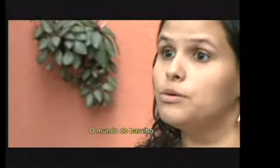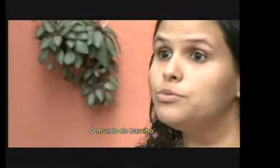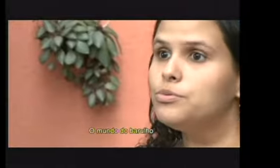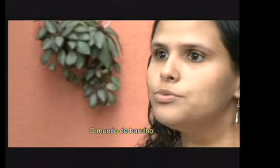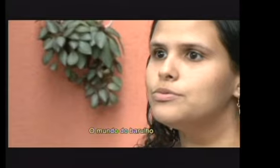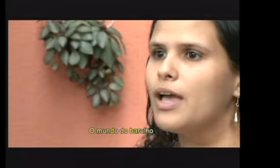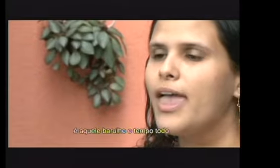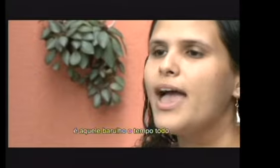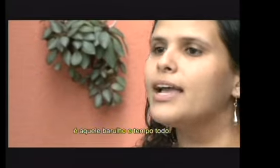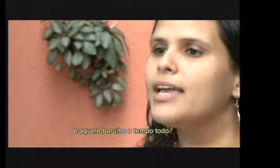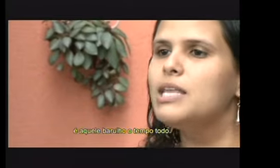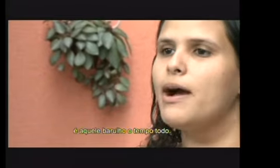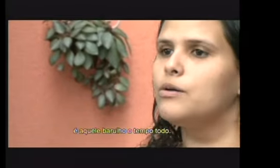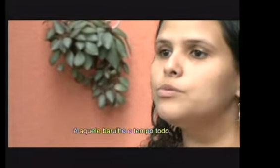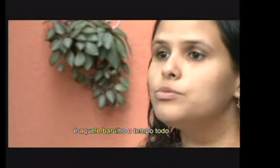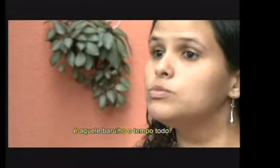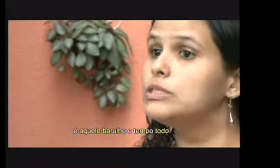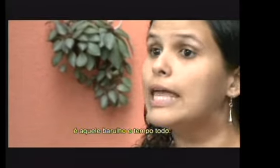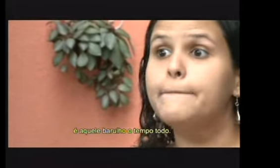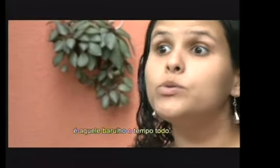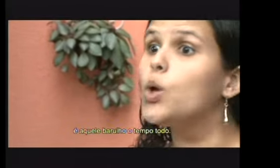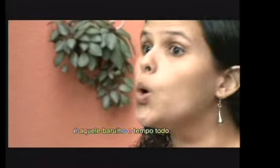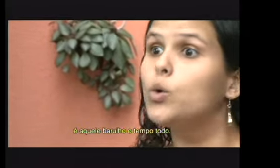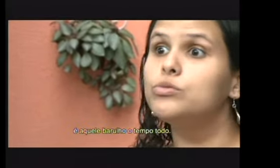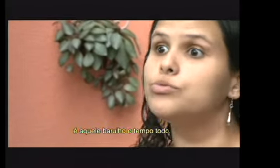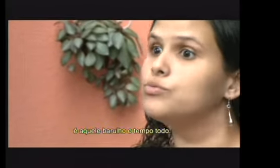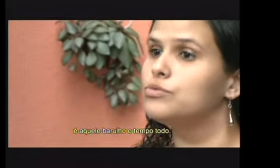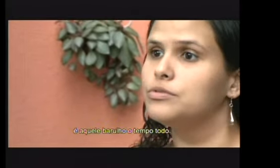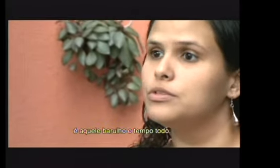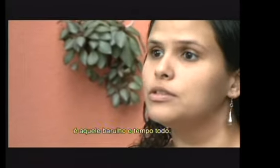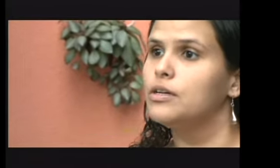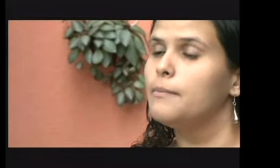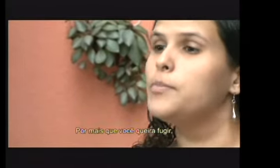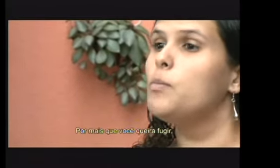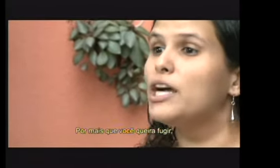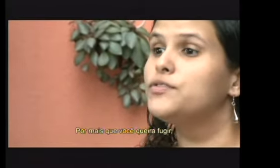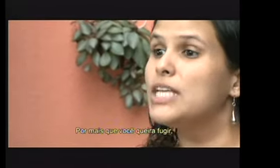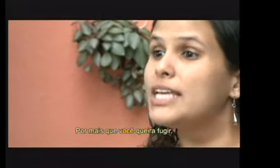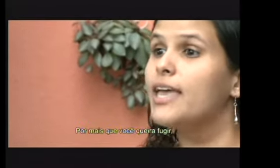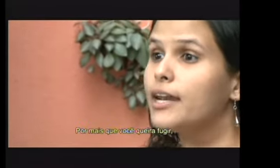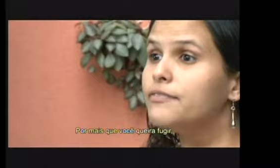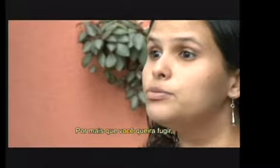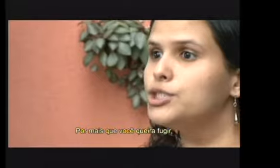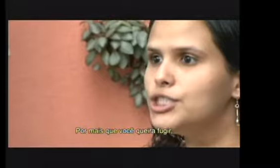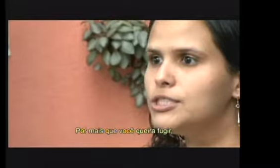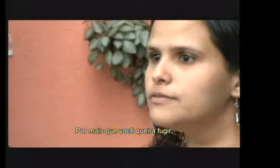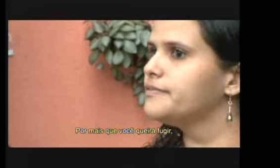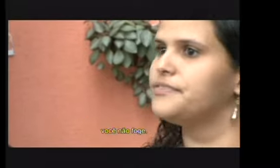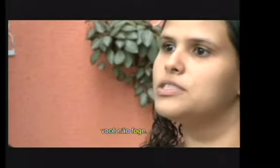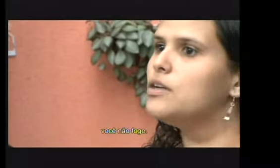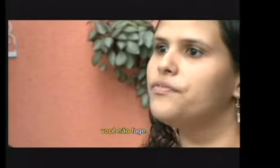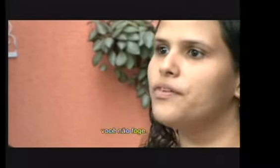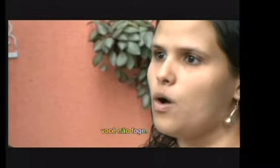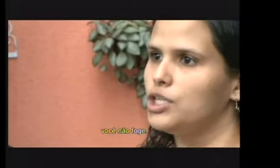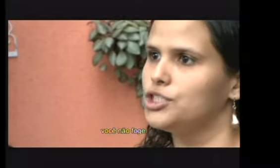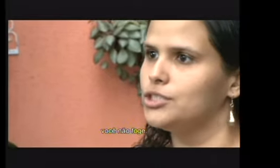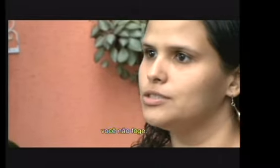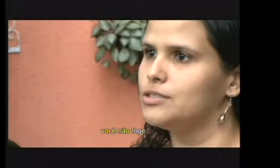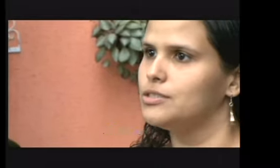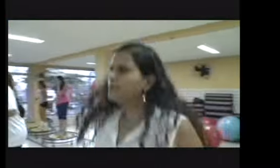Muito barulho, é aquele barulho o tempo todo. Por mais que você queira fugir, porque